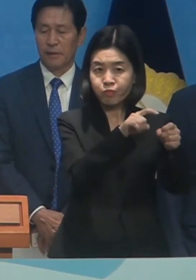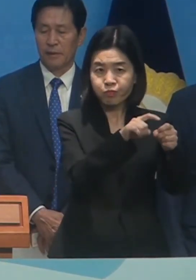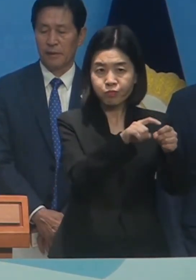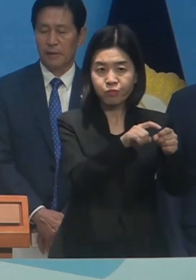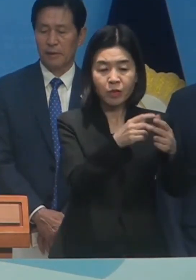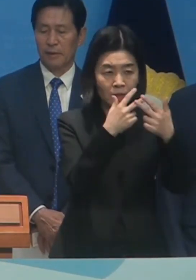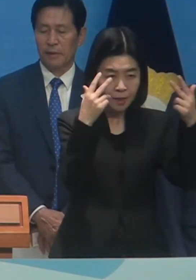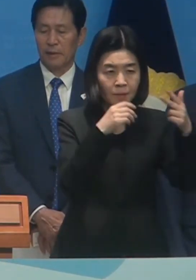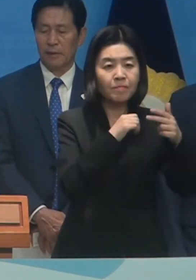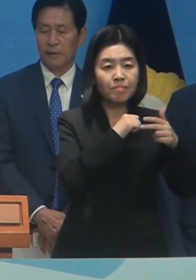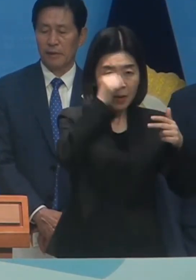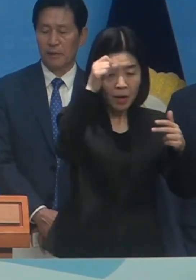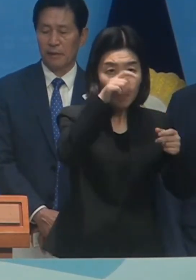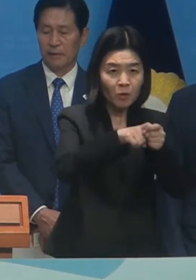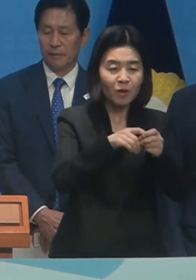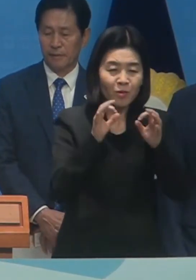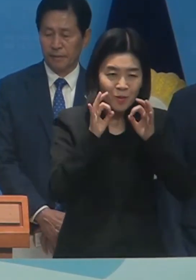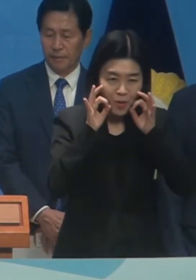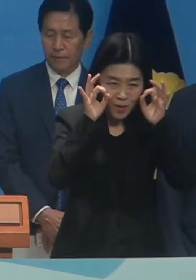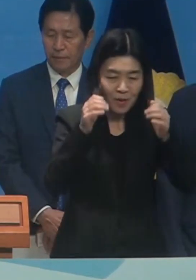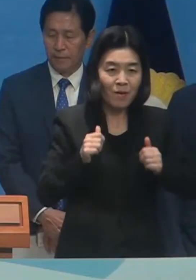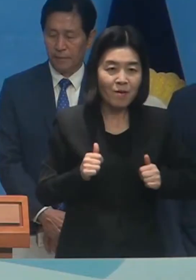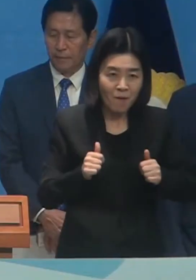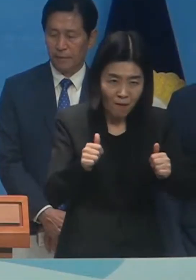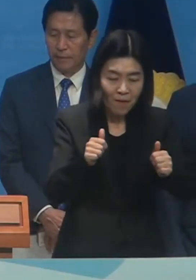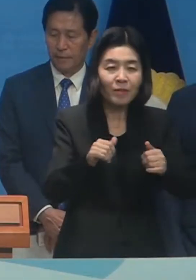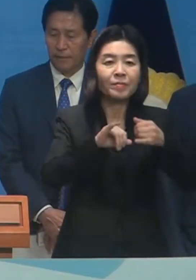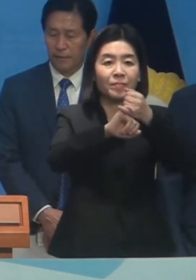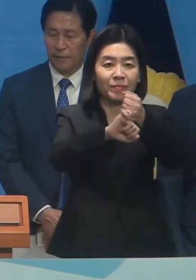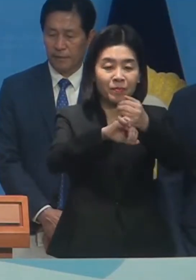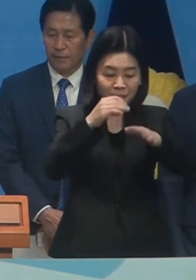열심히 노력하겠습니다. 감사합니다.